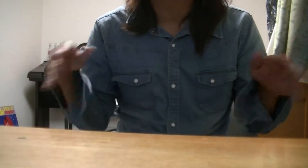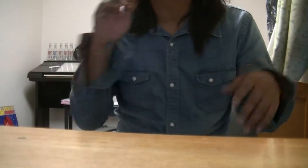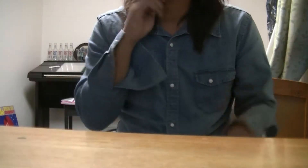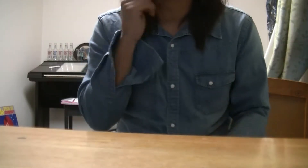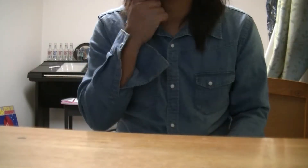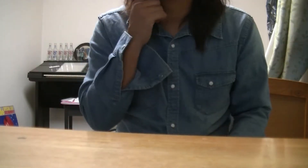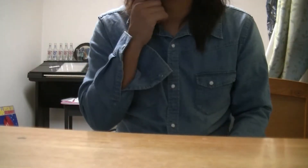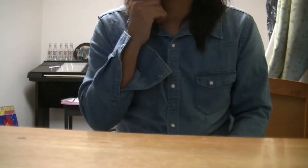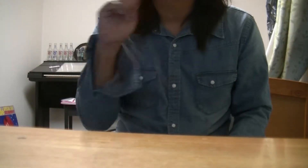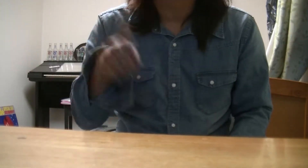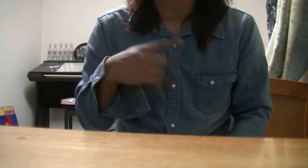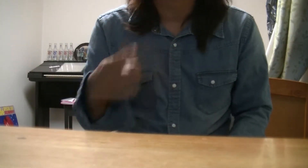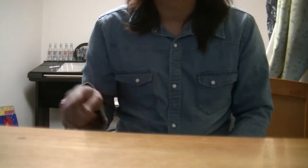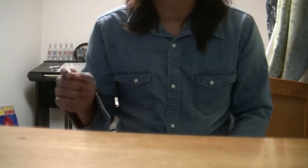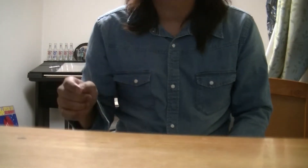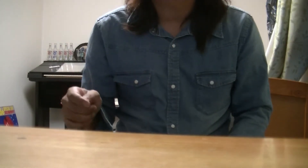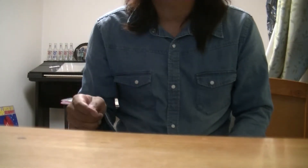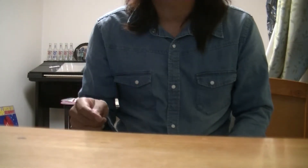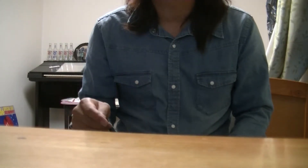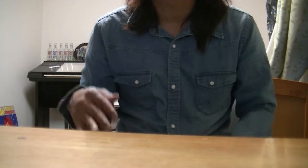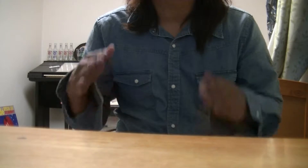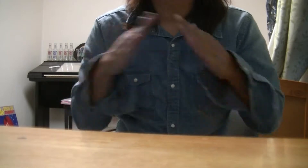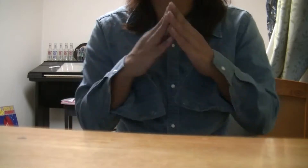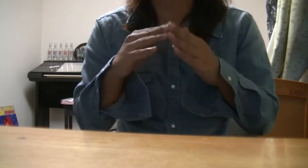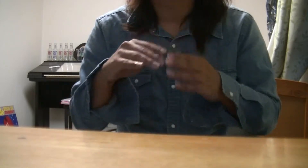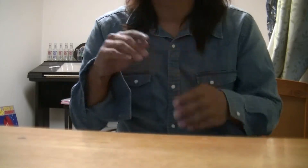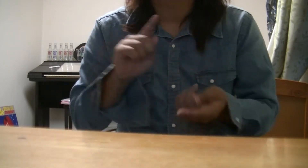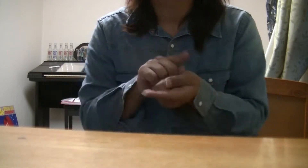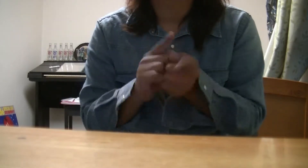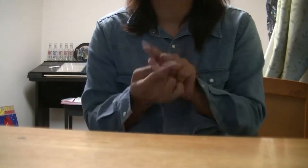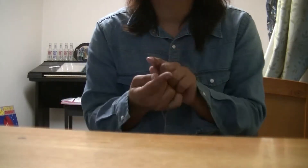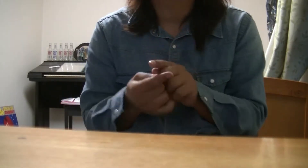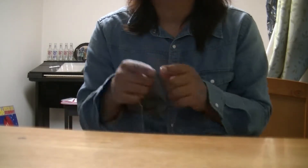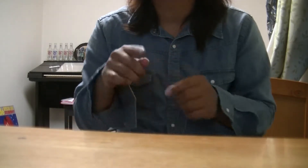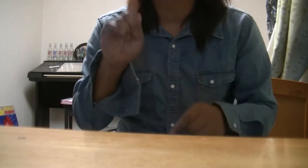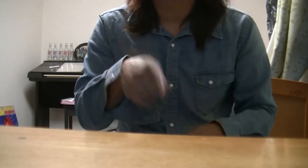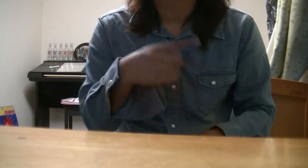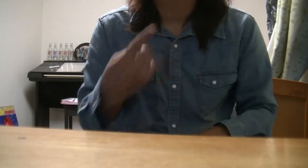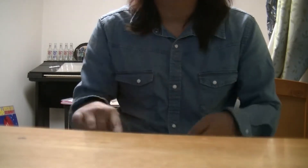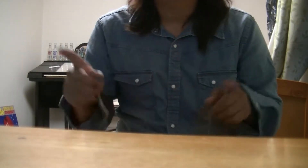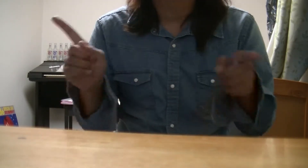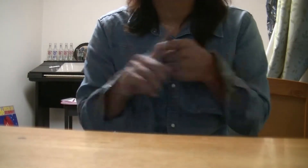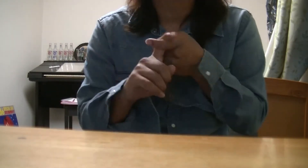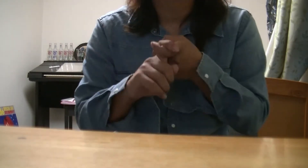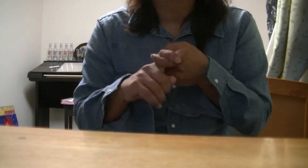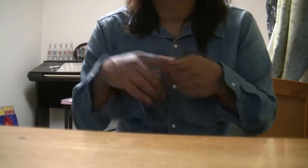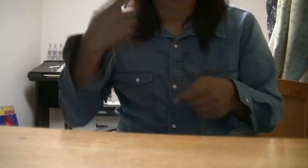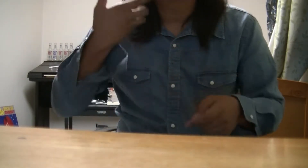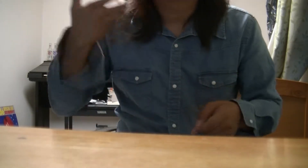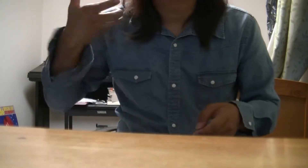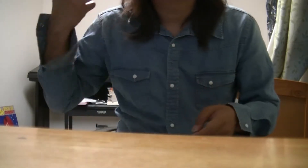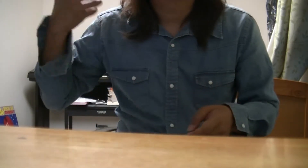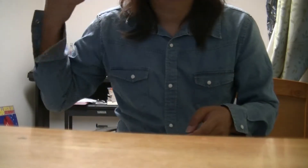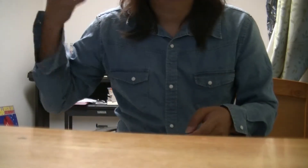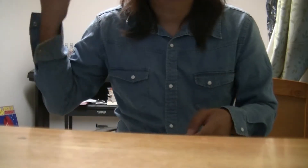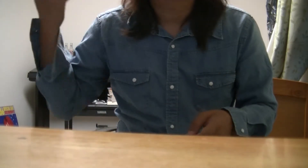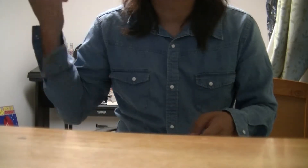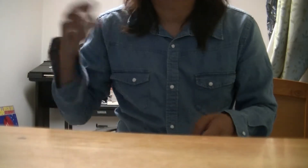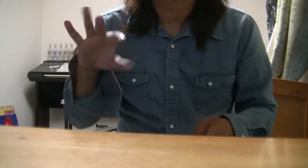が組織を変えたり人間関係を変えたり夢を実現したりする確率は 0% だと僕は